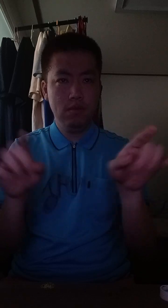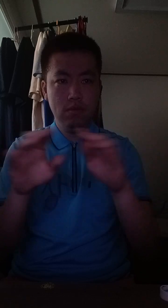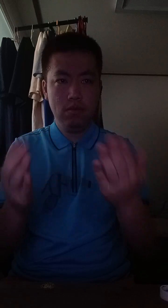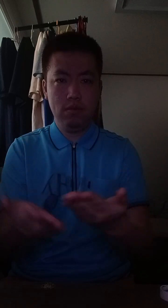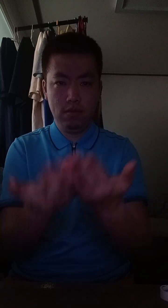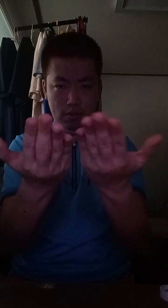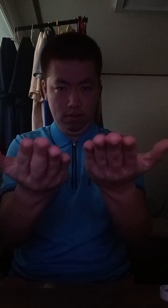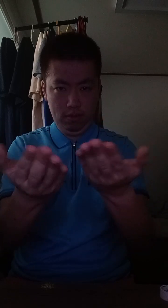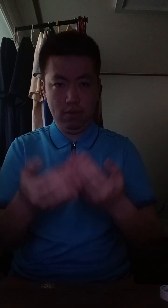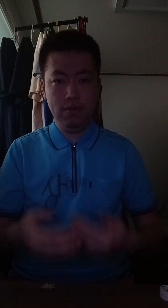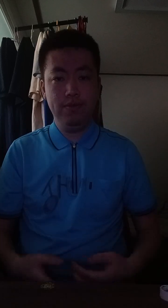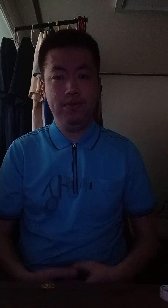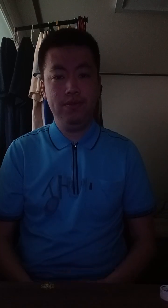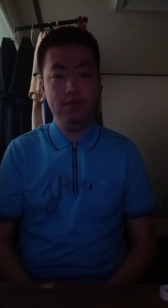기자의 보도입니다.